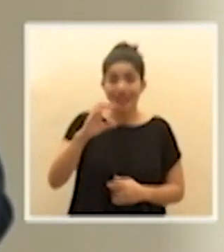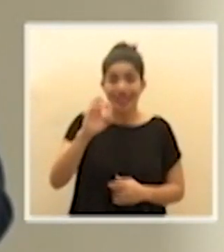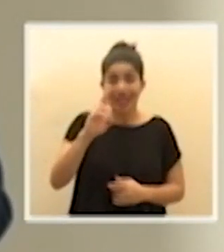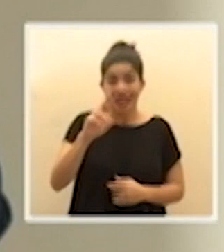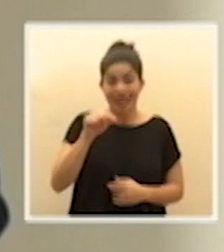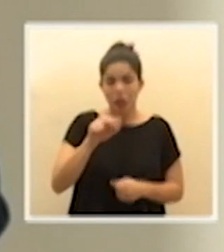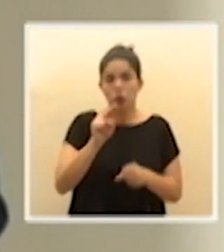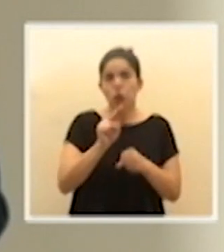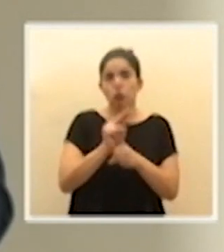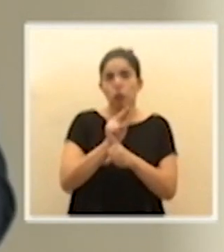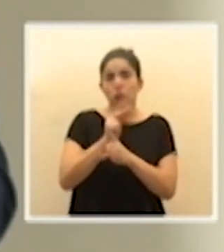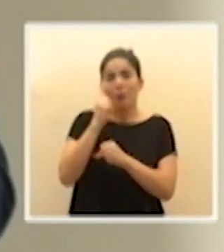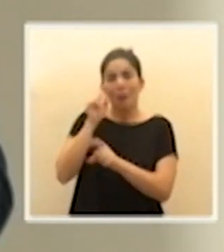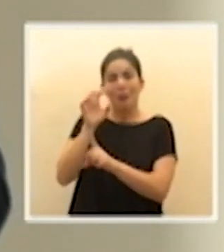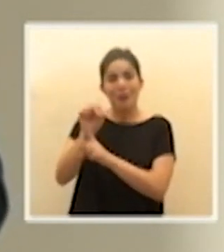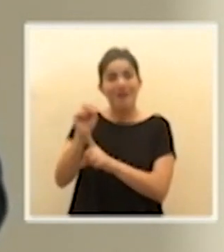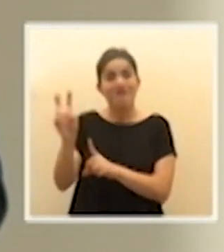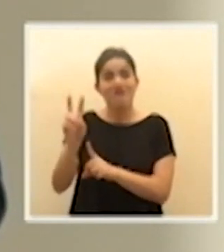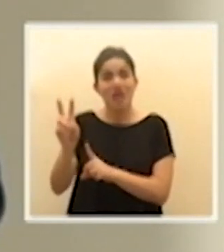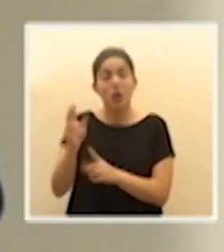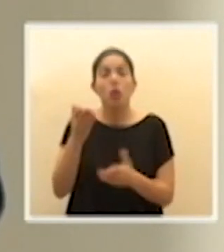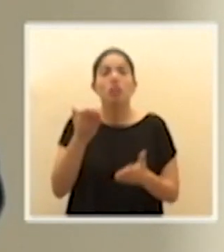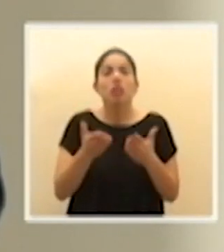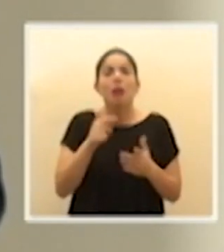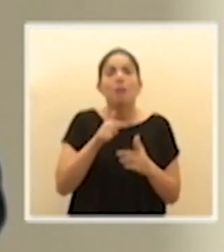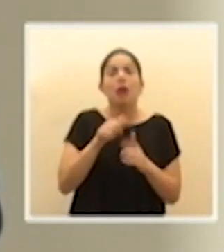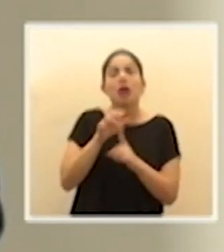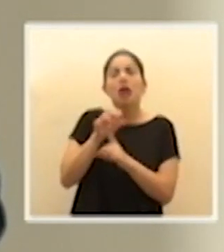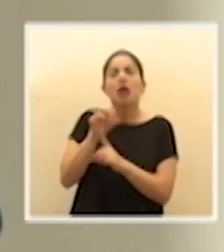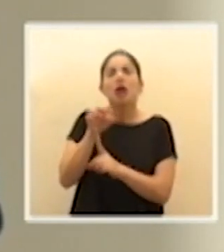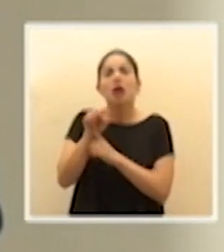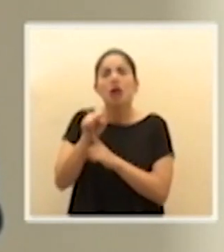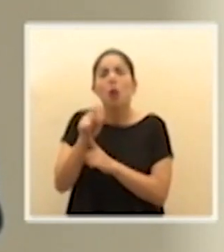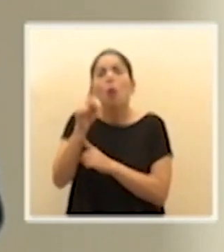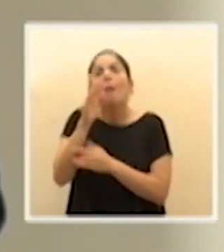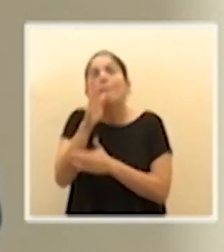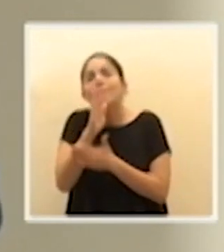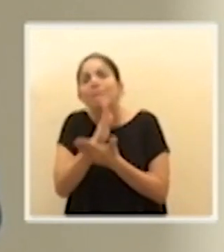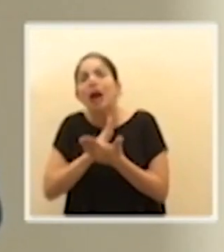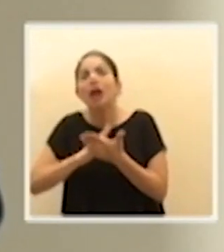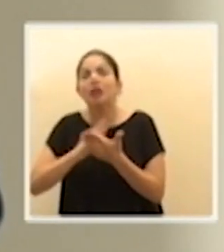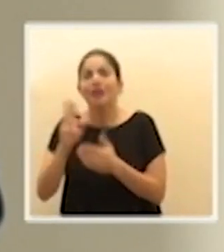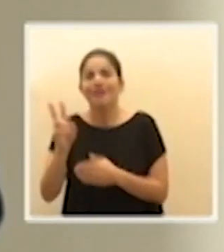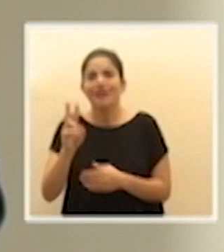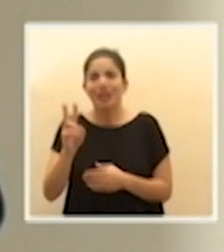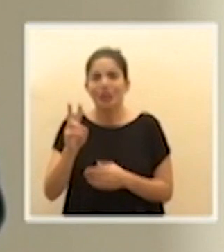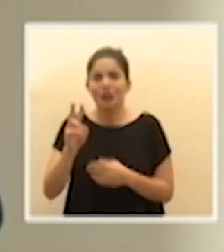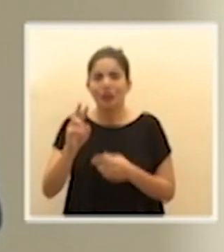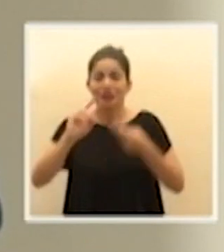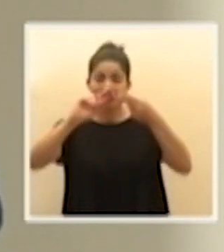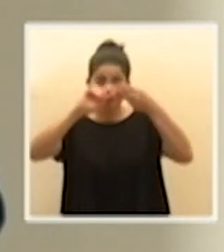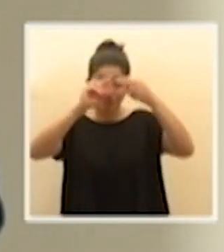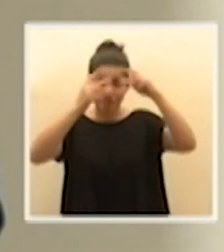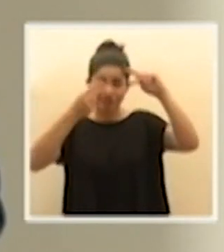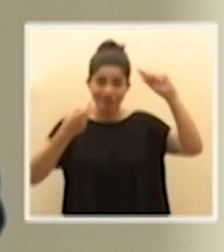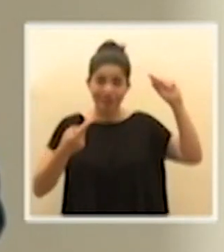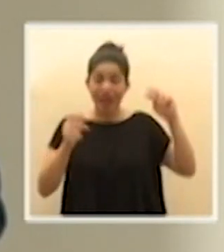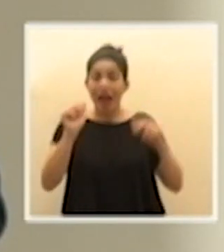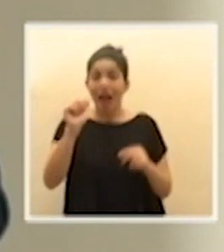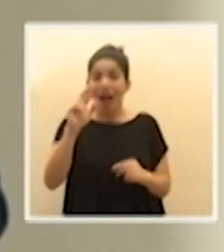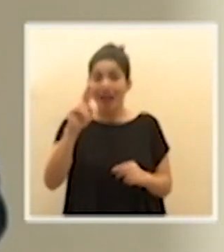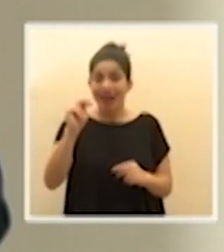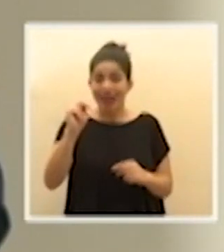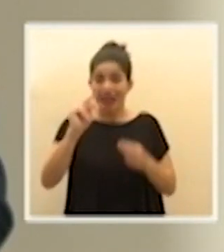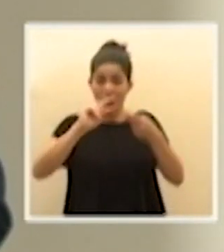que se usa para detectar el virus, puede estar detectando una partícula del virus, una partícula del ARN, que es